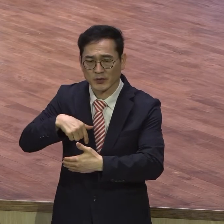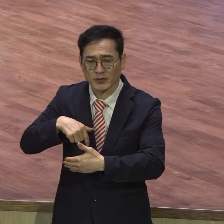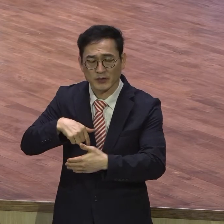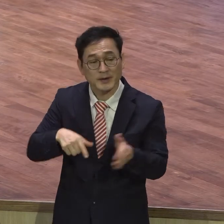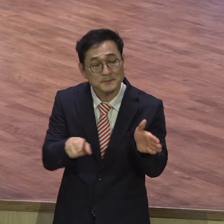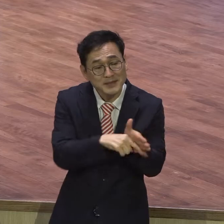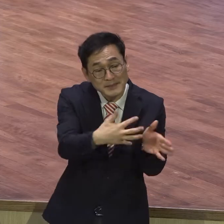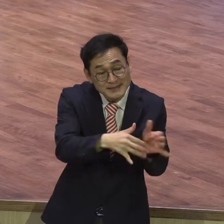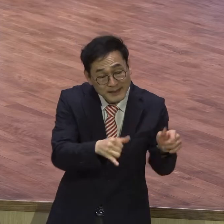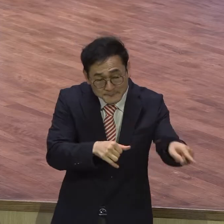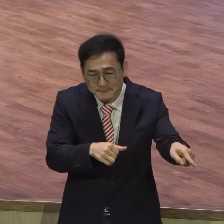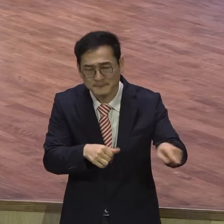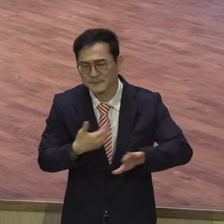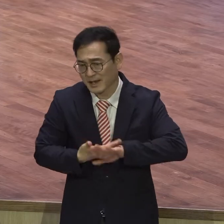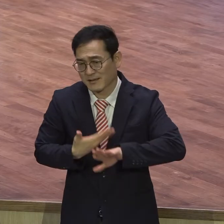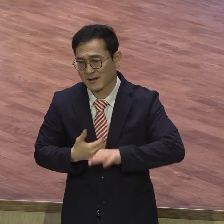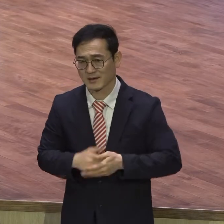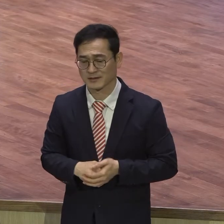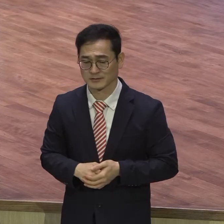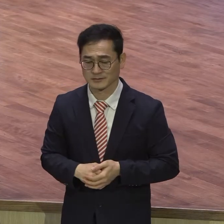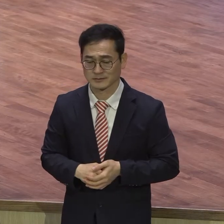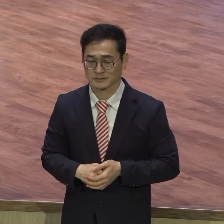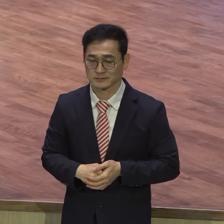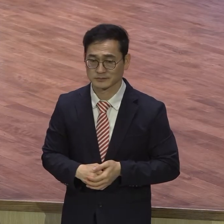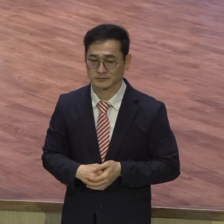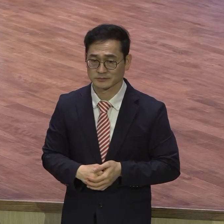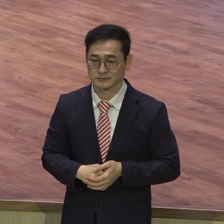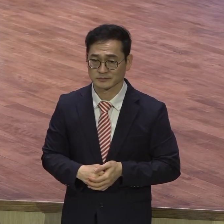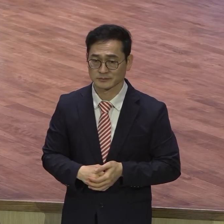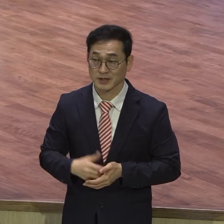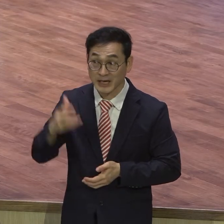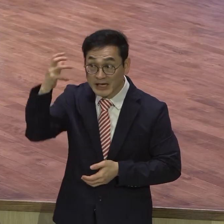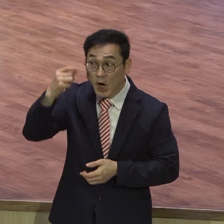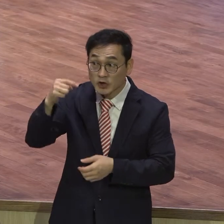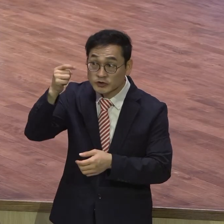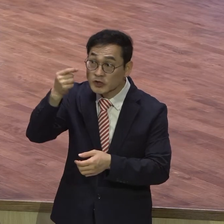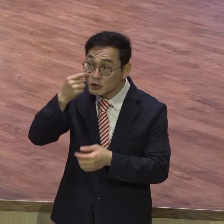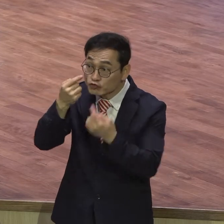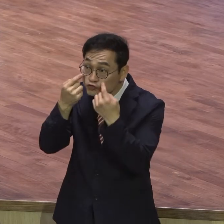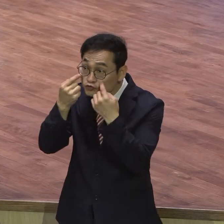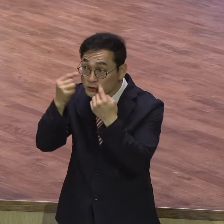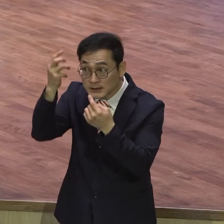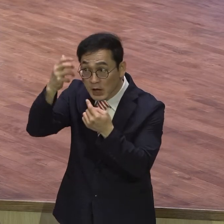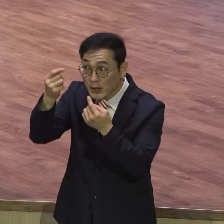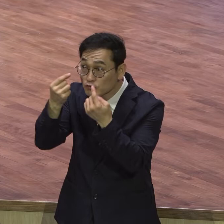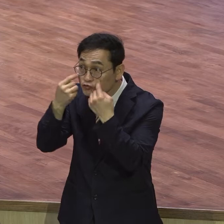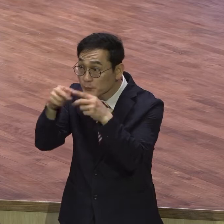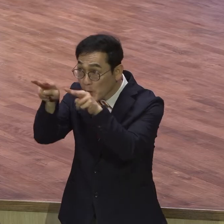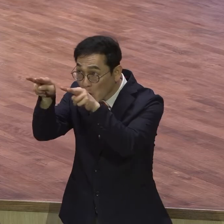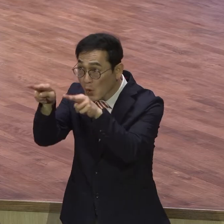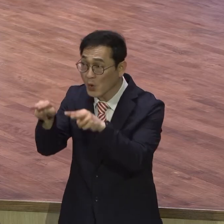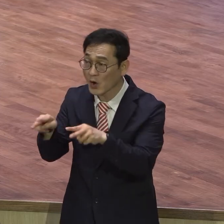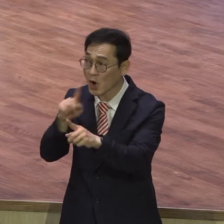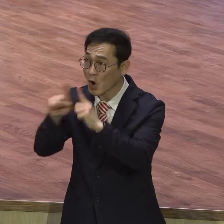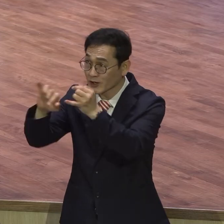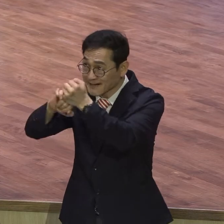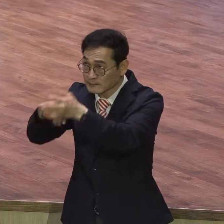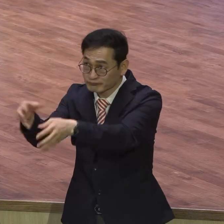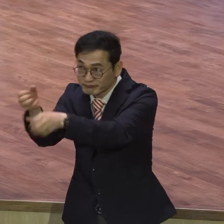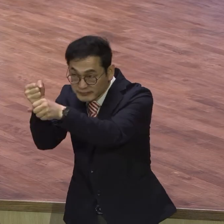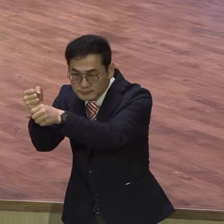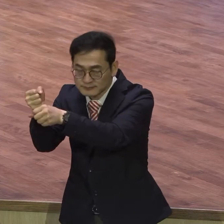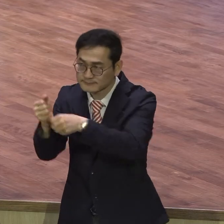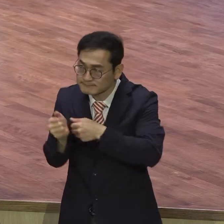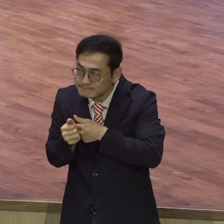구원받은 하나님 자녀의 삶을 살아야 되느냐 언약 잡고 영적 시각 가지고 영적인 삶을 살아라는 것입니다 모든 걸